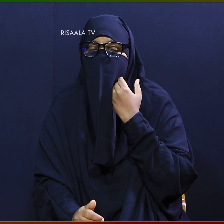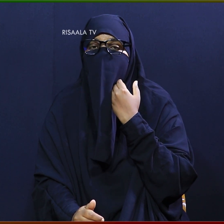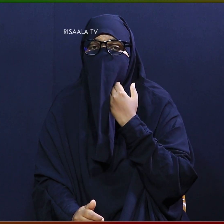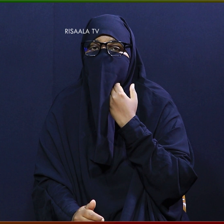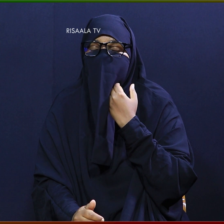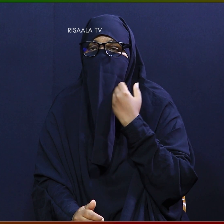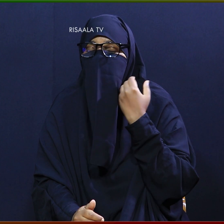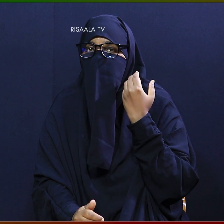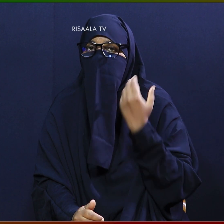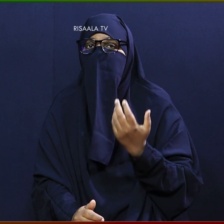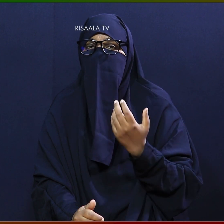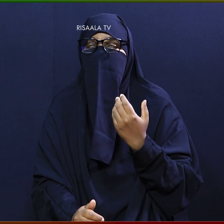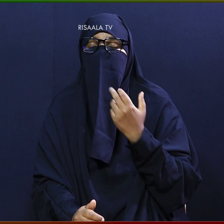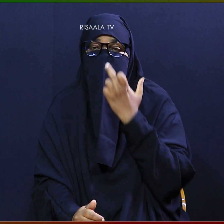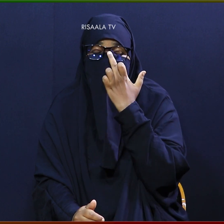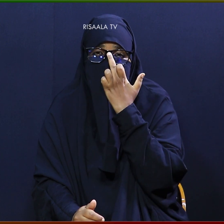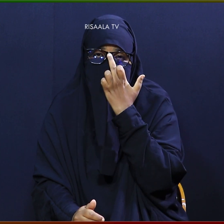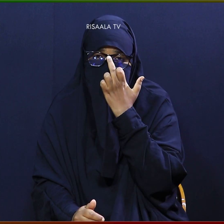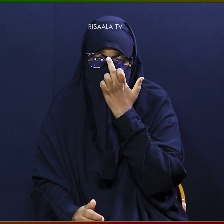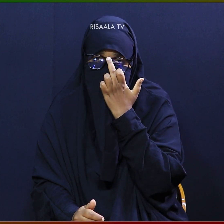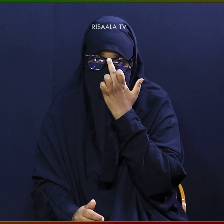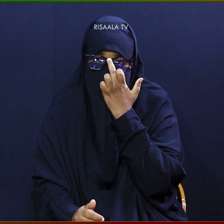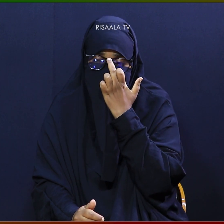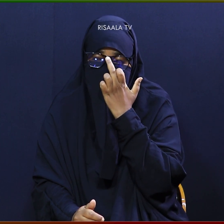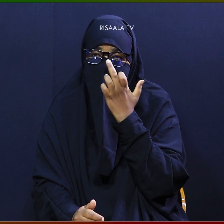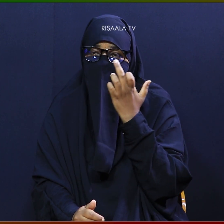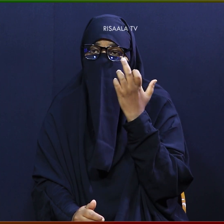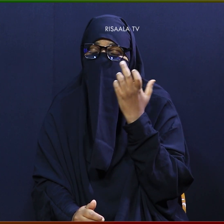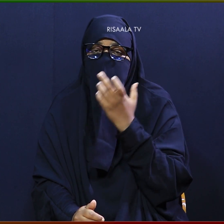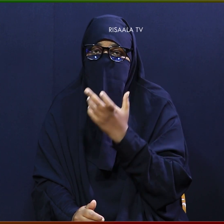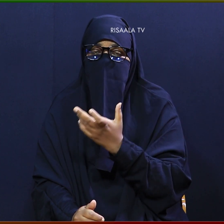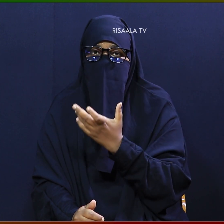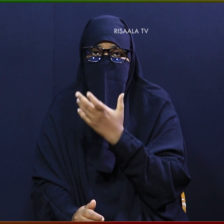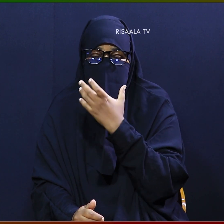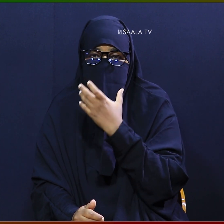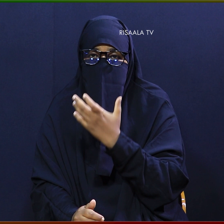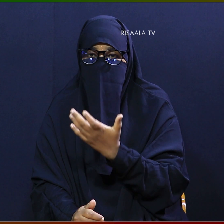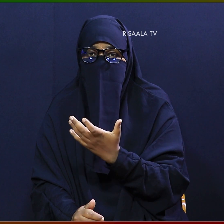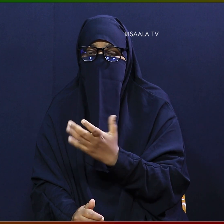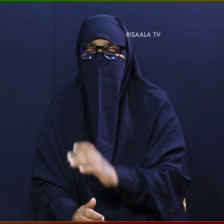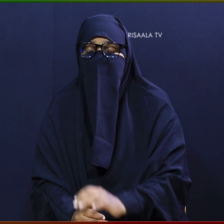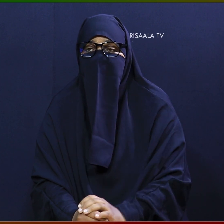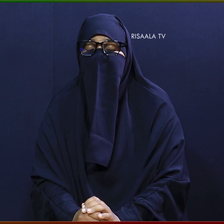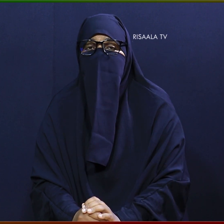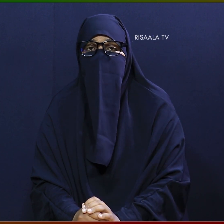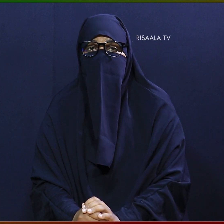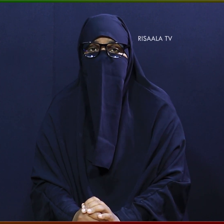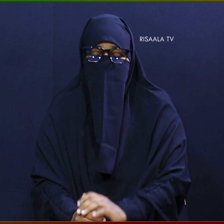oo dhimanayo qofkii oo qoraxda u adkeysan karin qofkii oo dabka u adkeysan karin gabdhaha waa aragtay waxa ismariyay maanta dhishareer ay wataan intaas waxaa u sii dheer